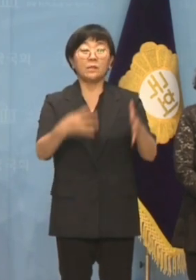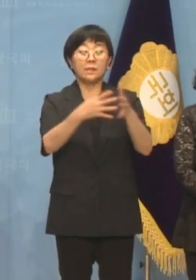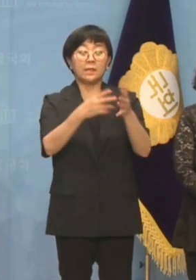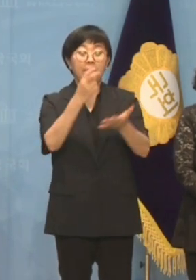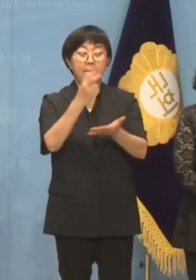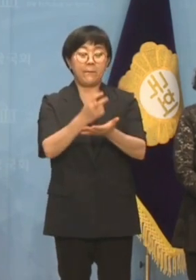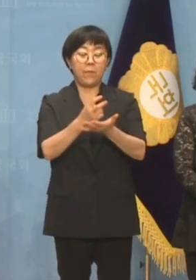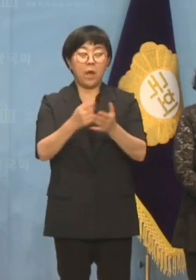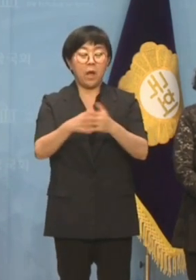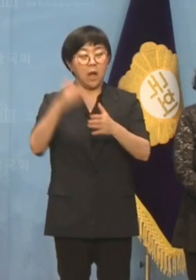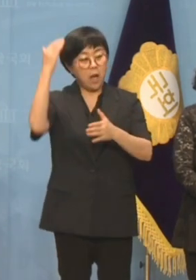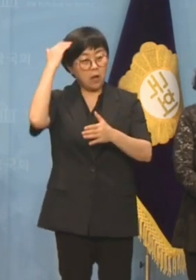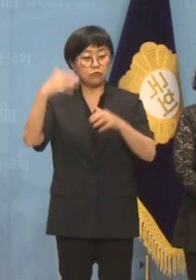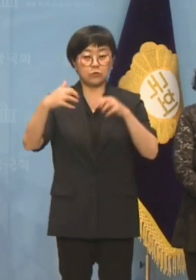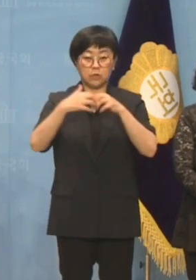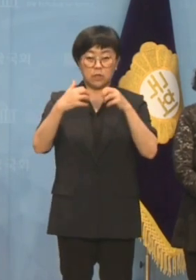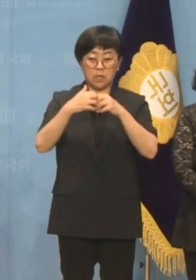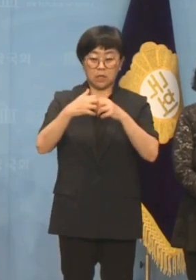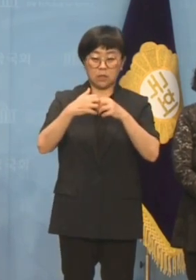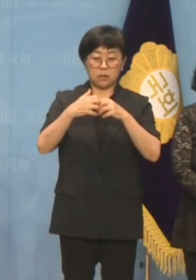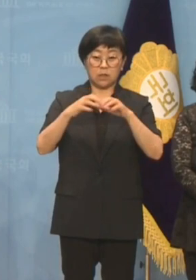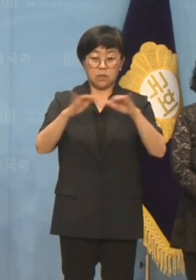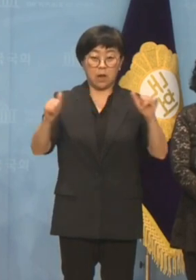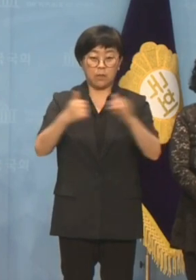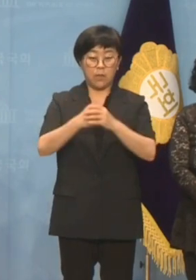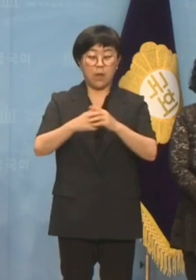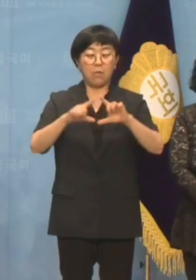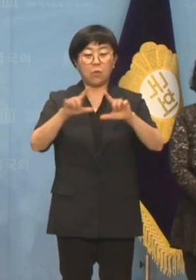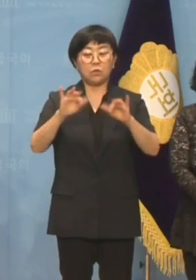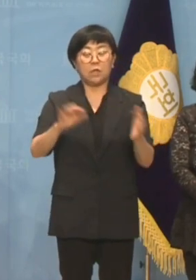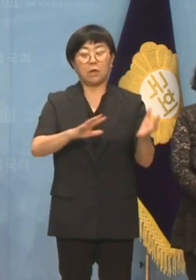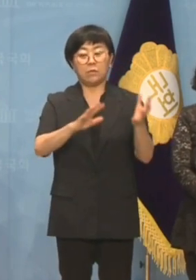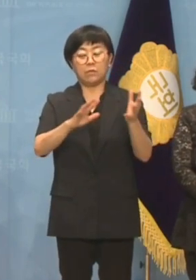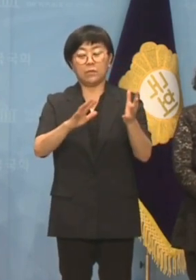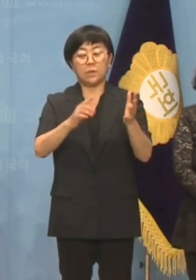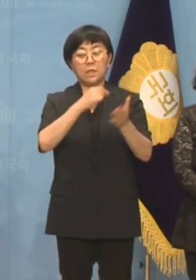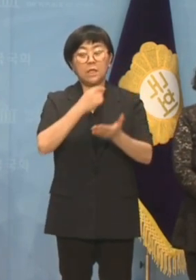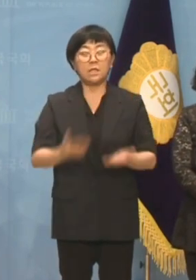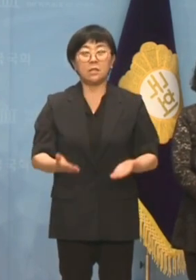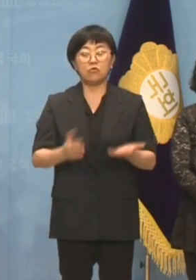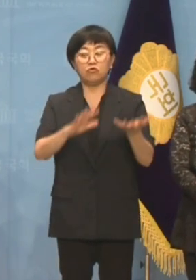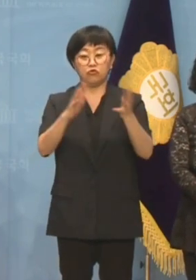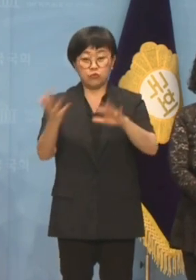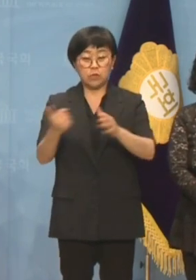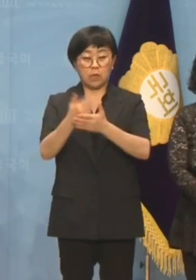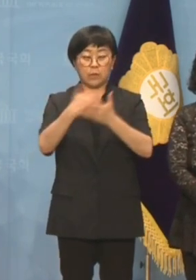사단법인 한국전쟁 전후 민간희생자 전국유족회는